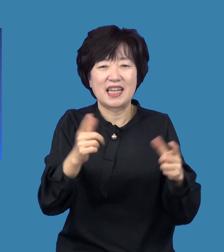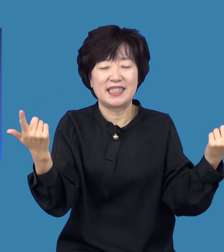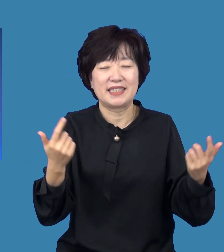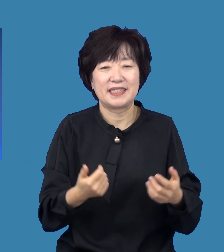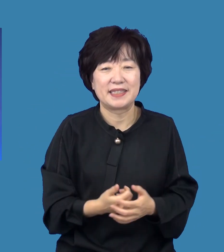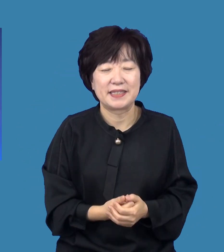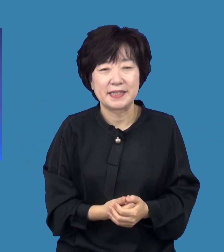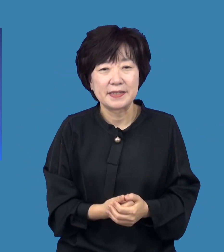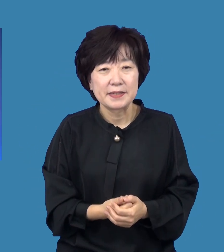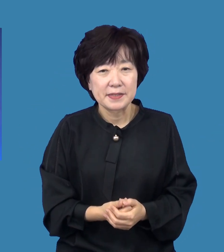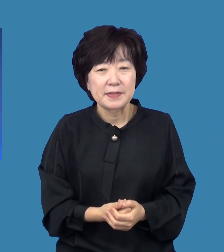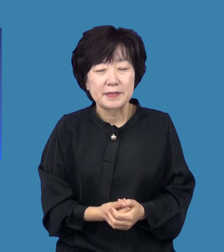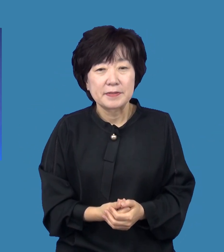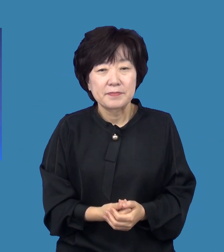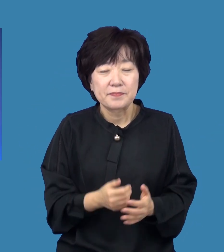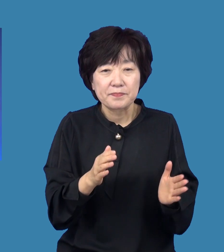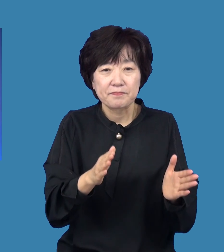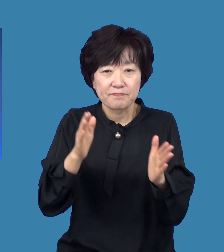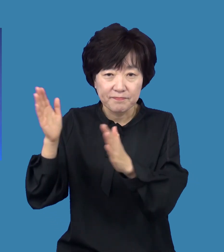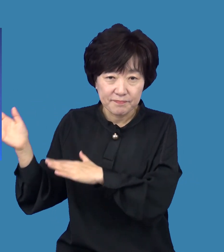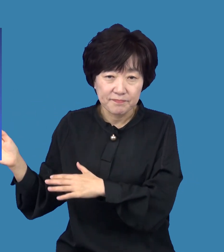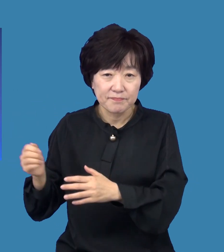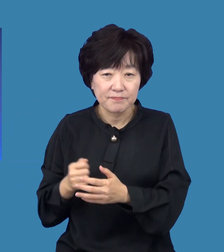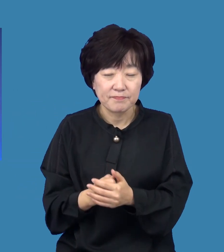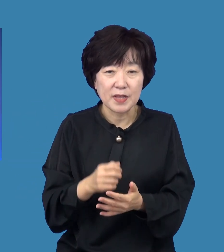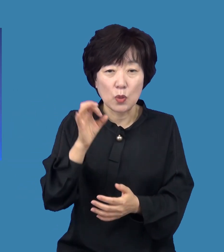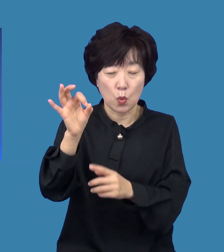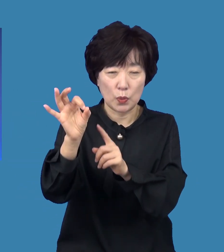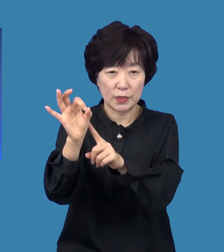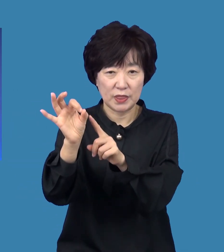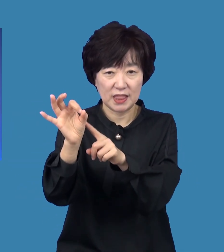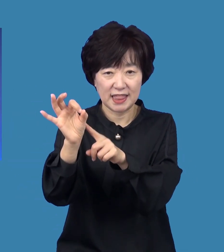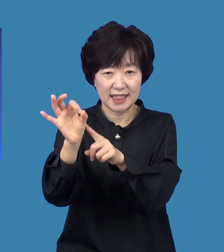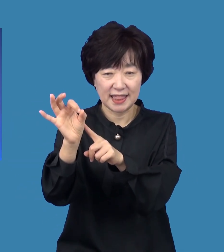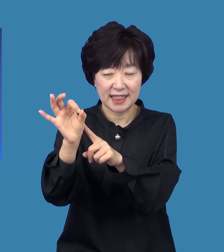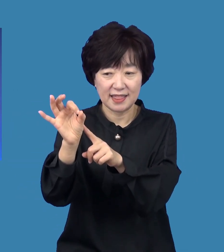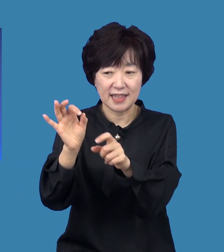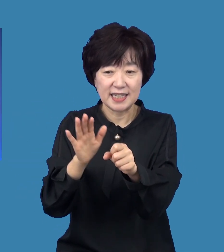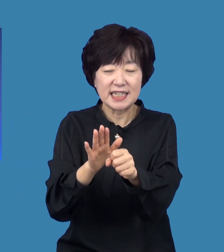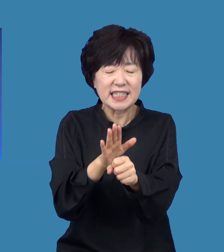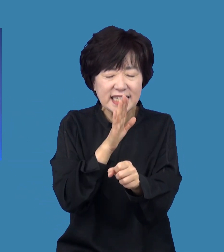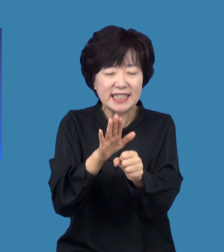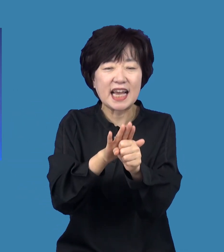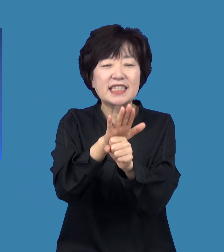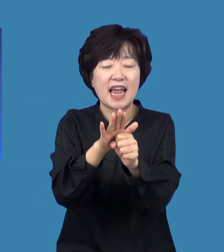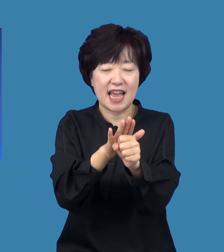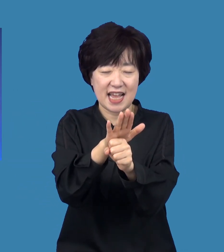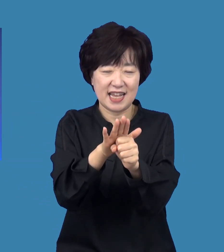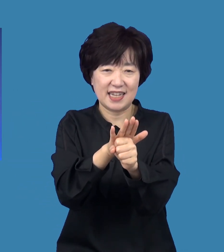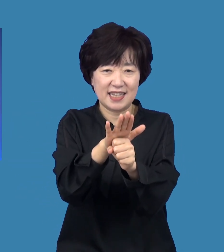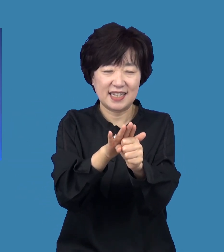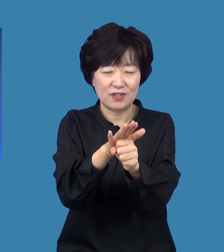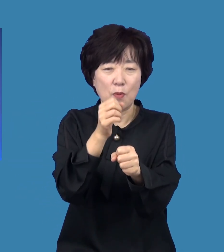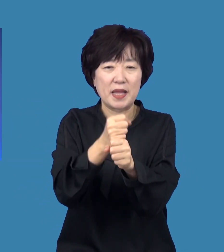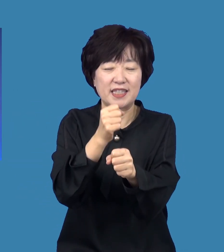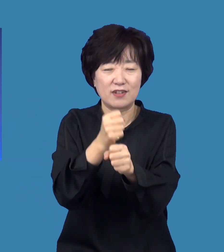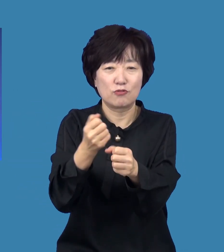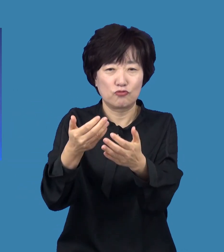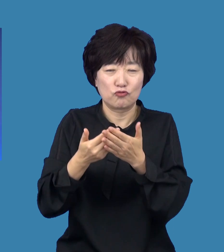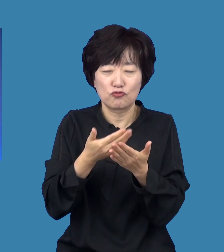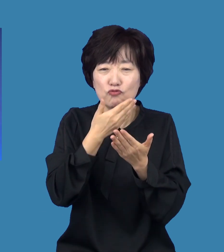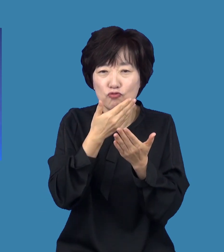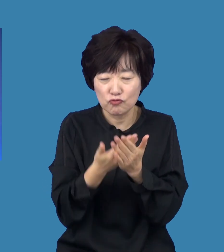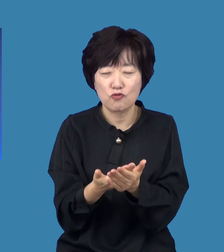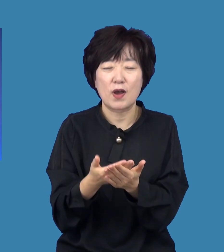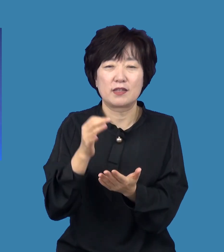자, 그래서 이 돈이라고 하는 것은 사랑을 진짜 사랑되게 하는 아주 중요한 요소입니다.